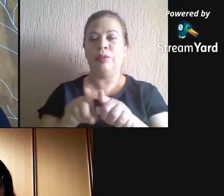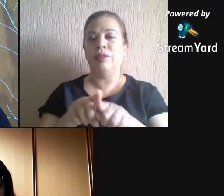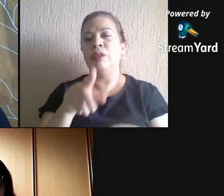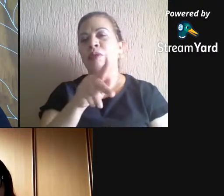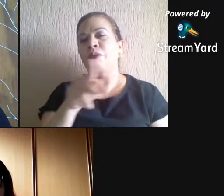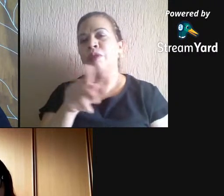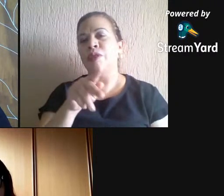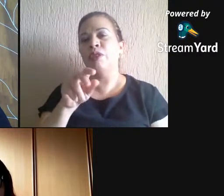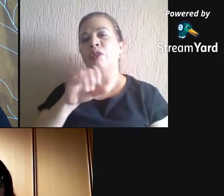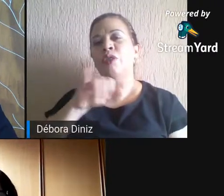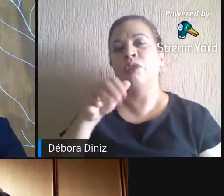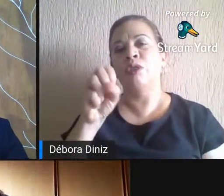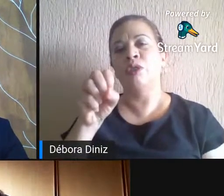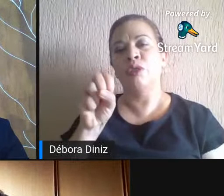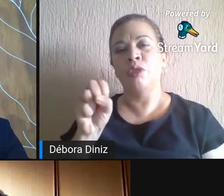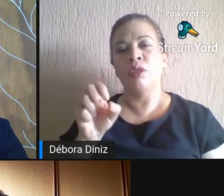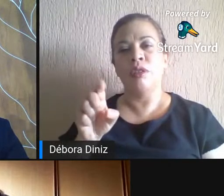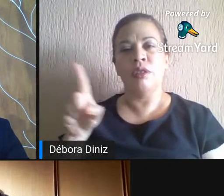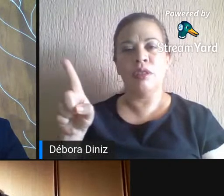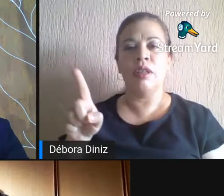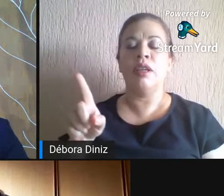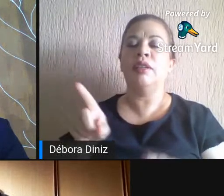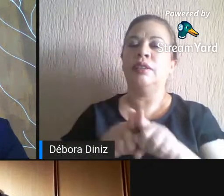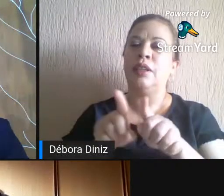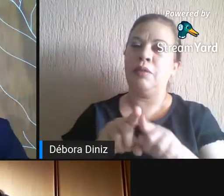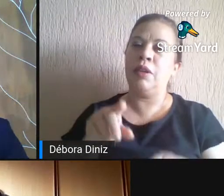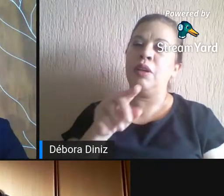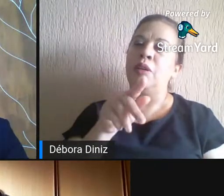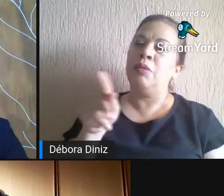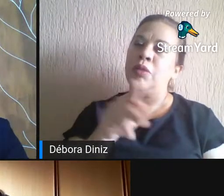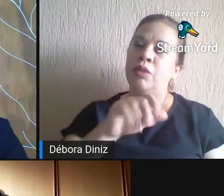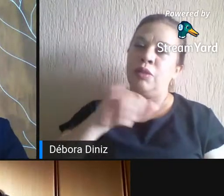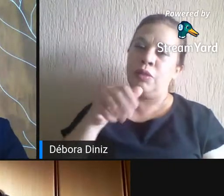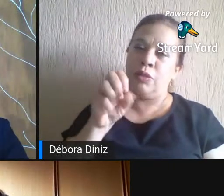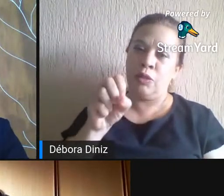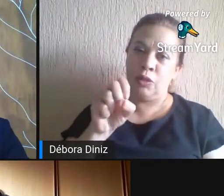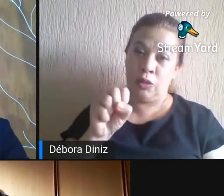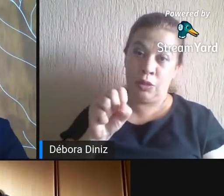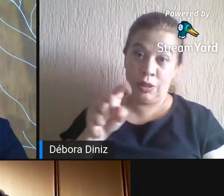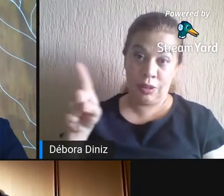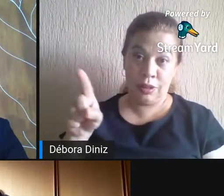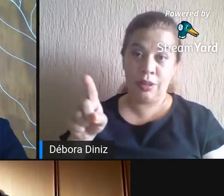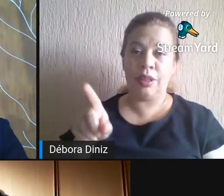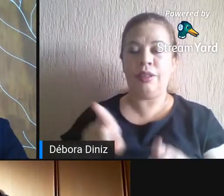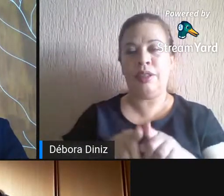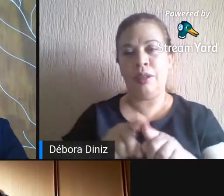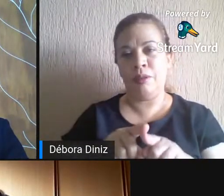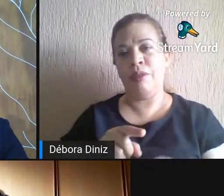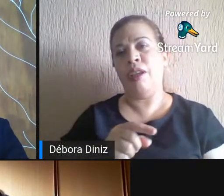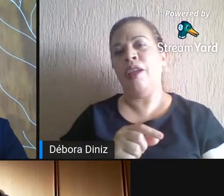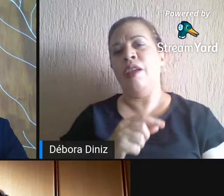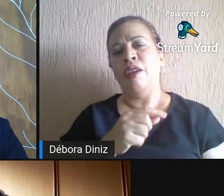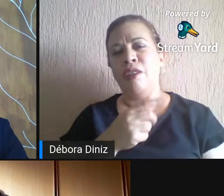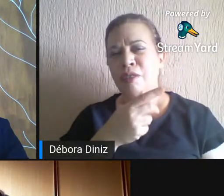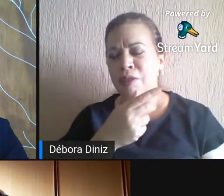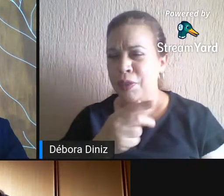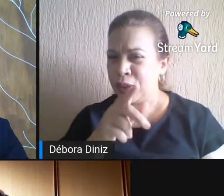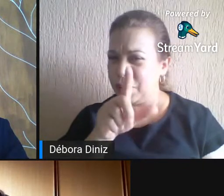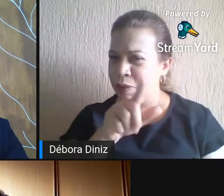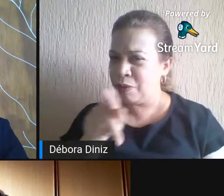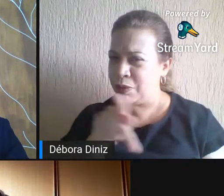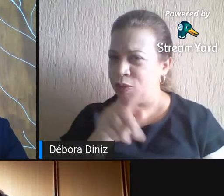Silva Júnior, professor José Franco de Azevedo, professor José Osmar dos Santos, Luiz Carlos Pereira